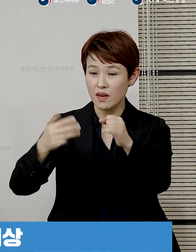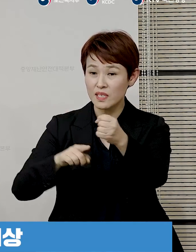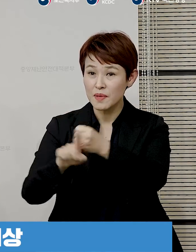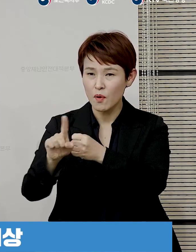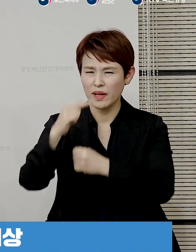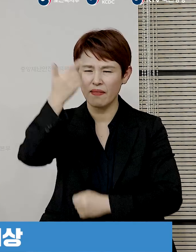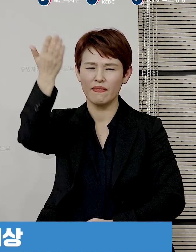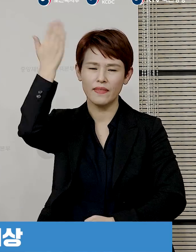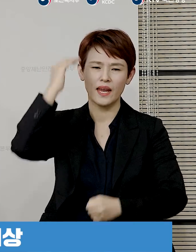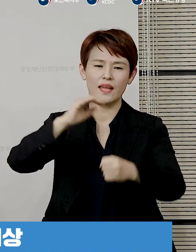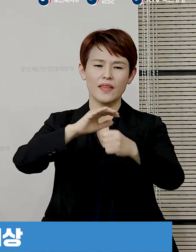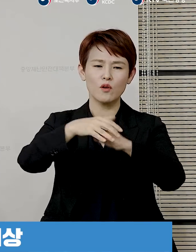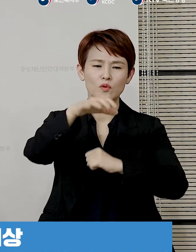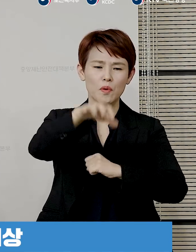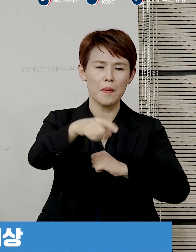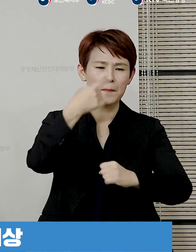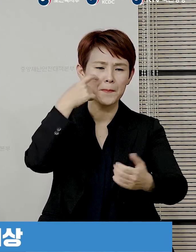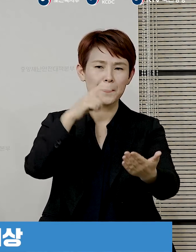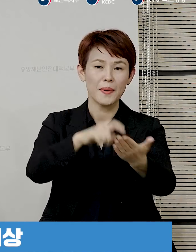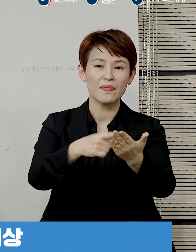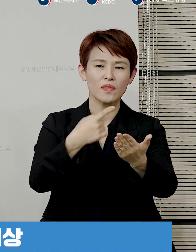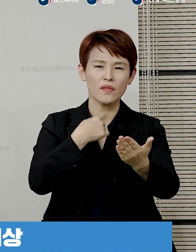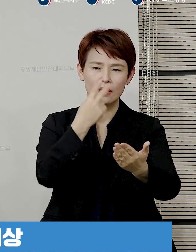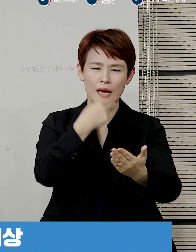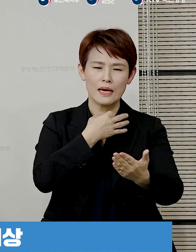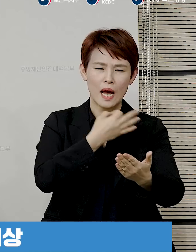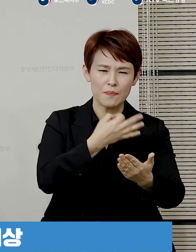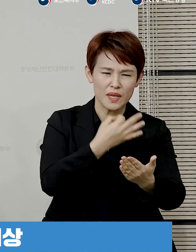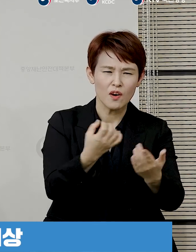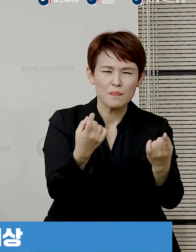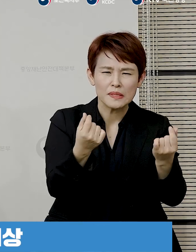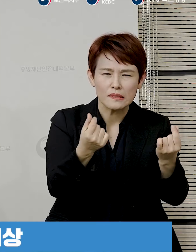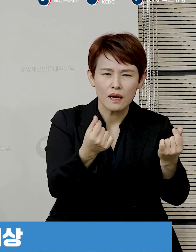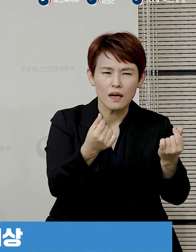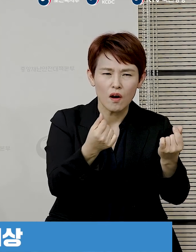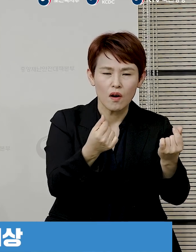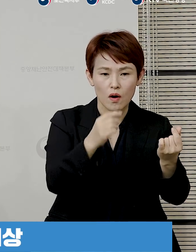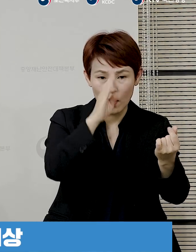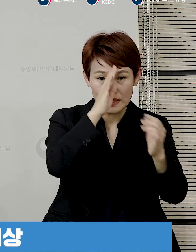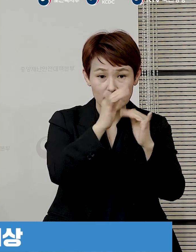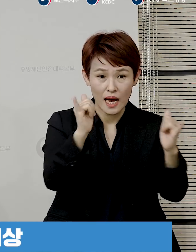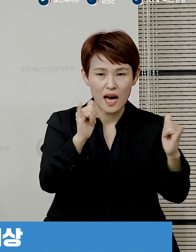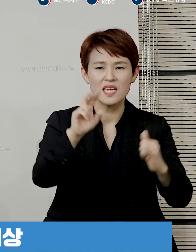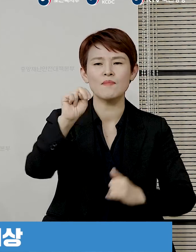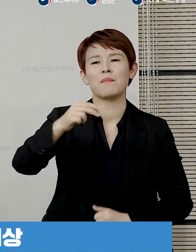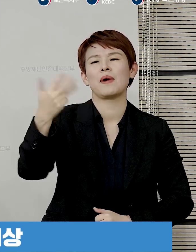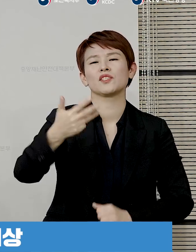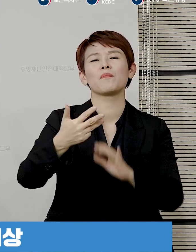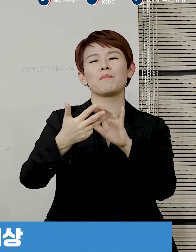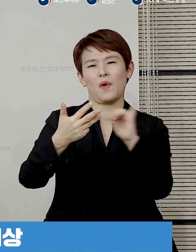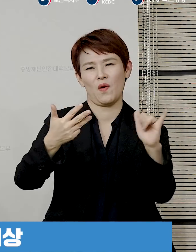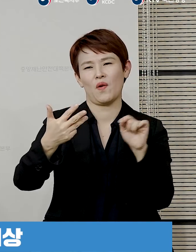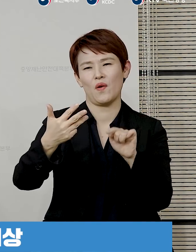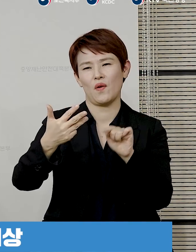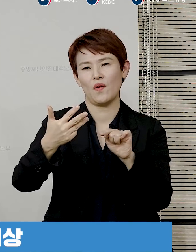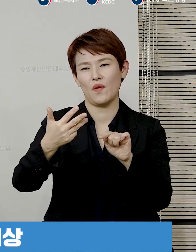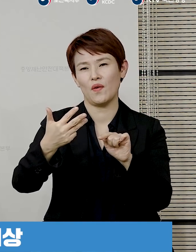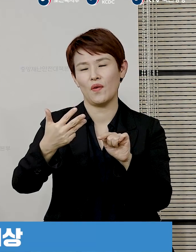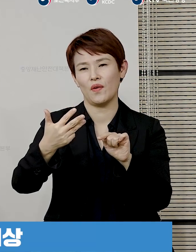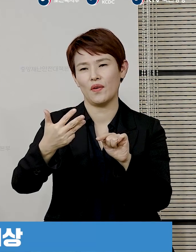예년의 대구 지역에서 나타났던 감기와 같은 증상의 환자들이 나타나는